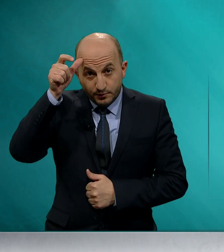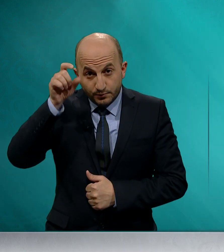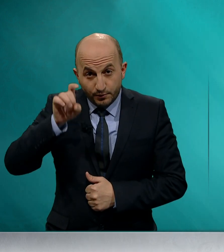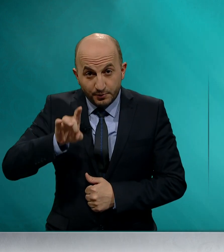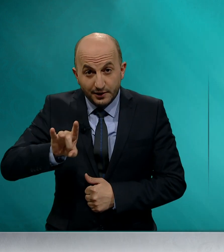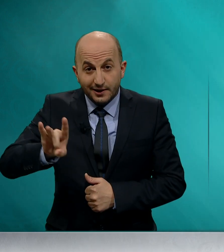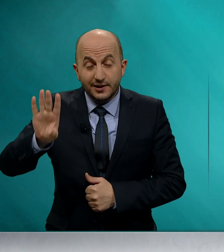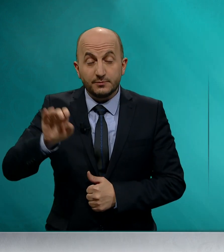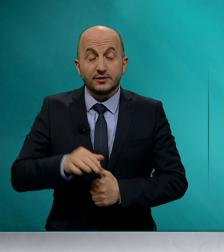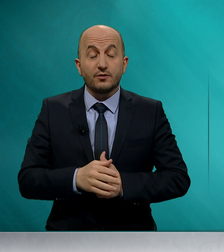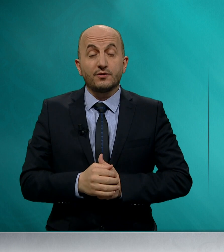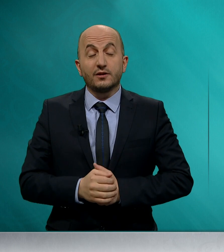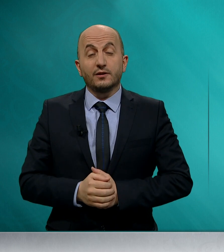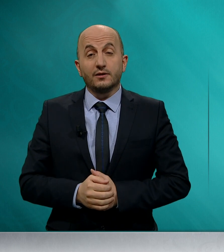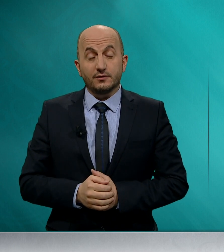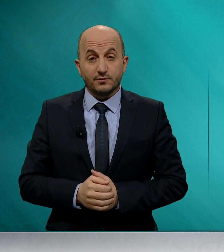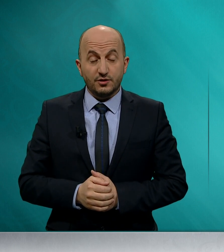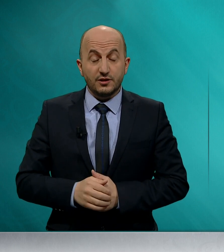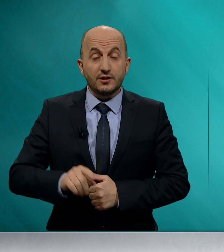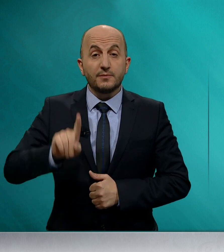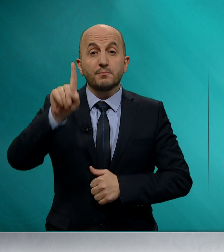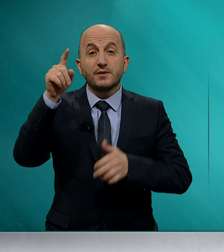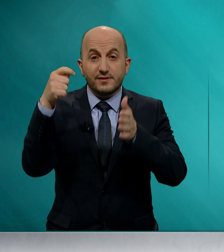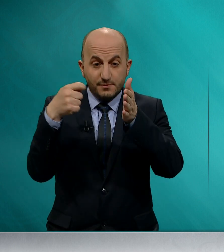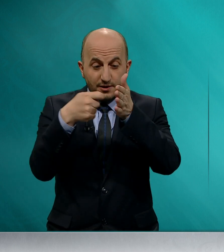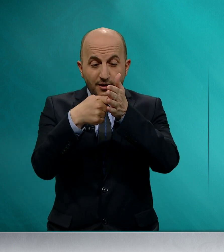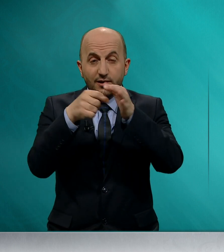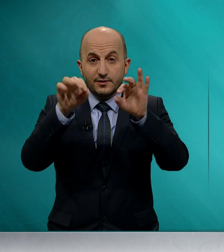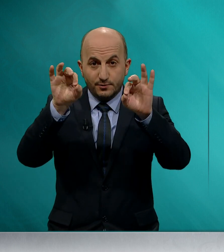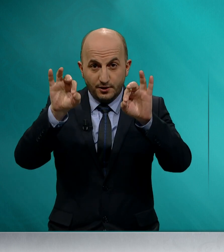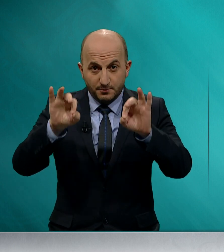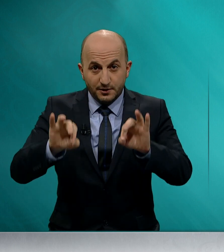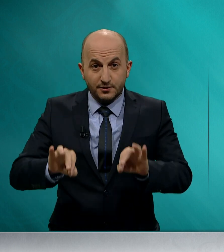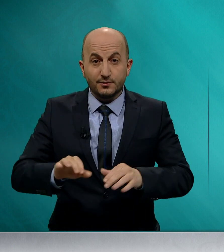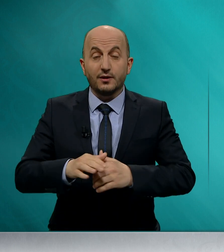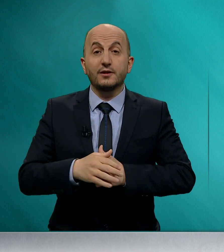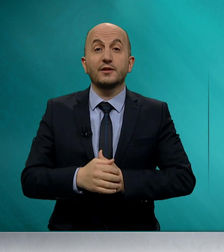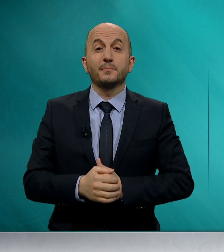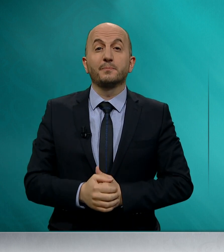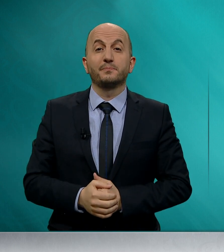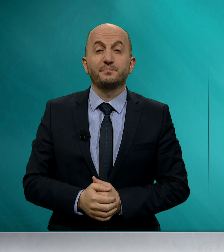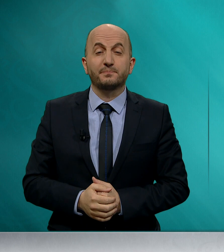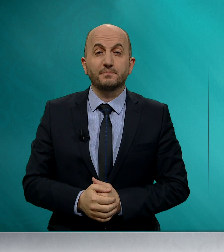أعوذ بالله من الشيطان الرجيم بسم الله الرحمن الرحيم